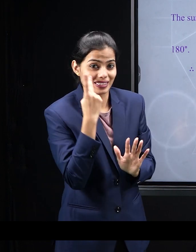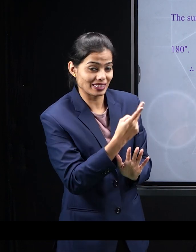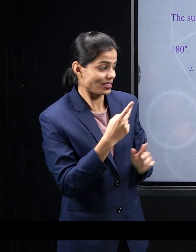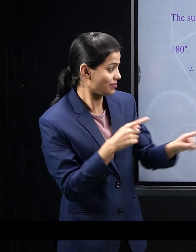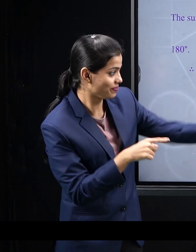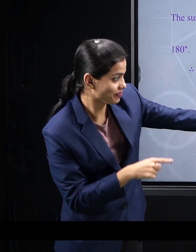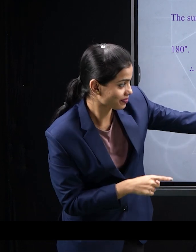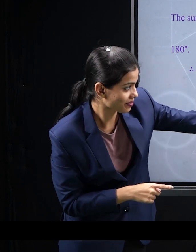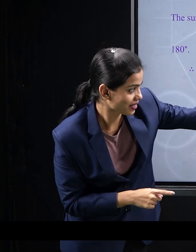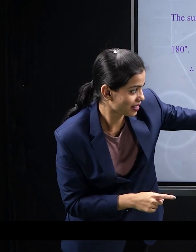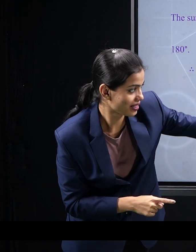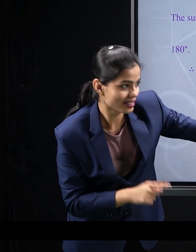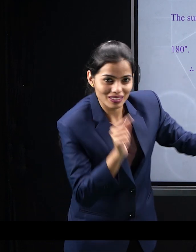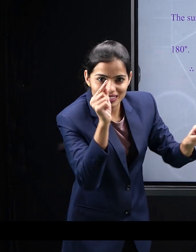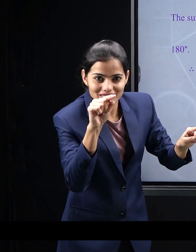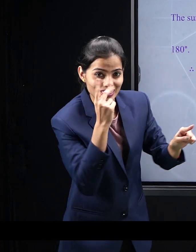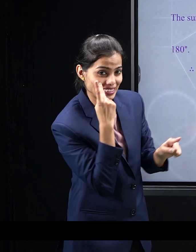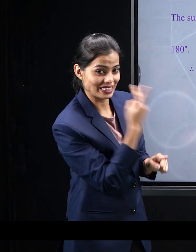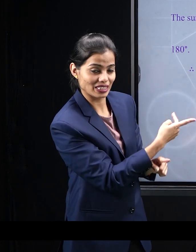ట్రయాంగిల్ BCDలో